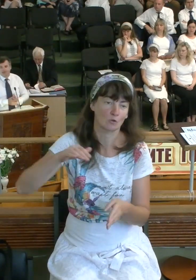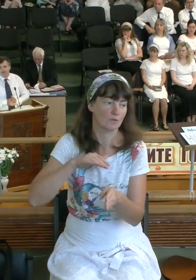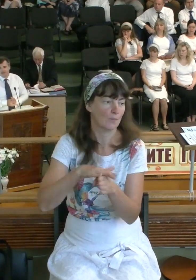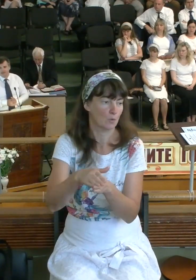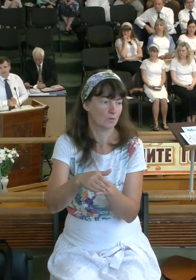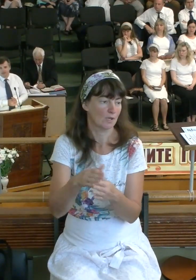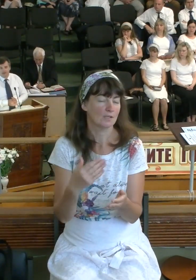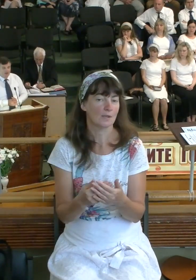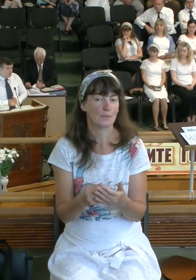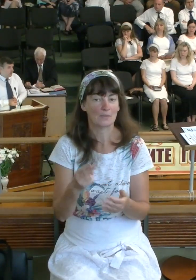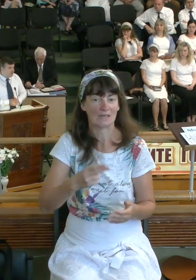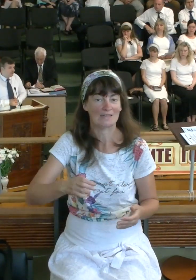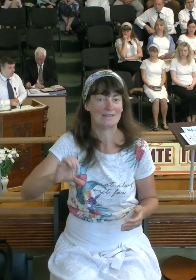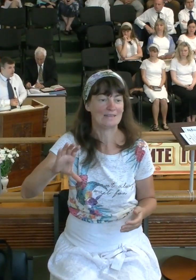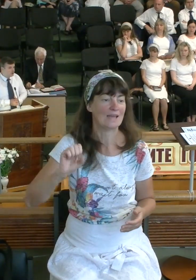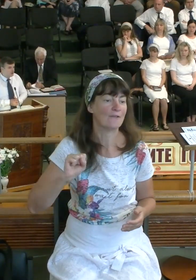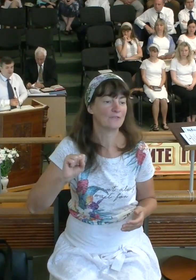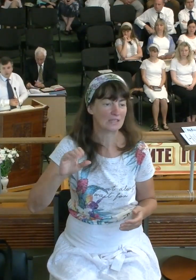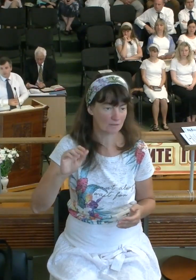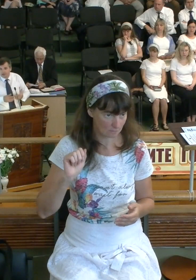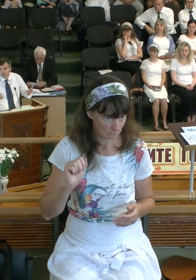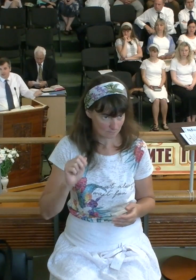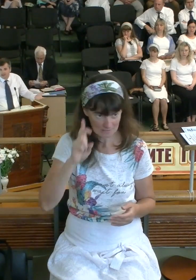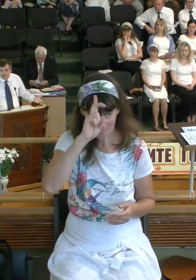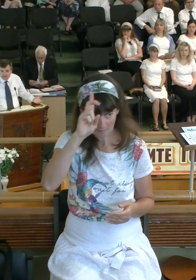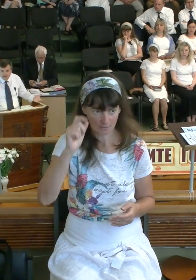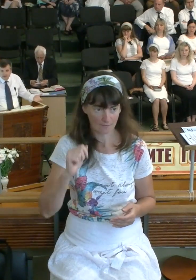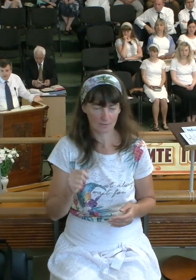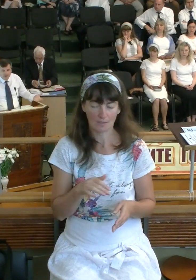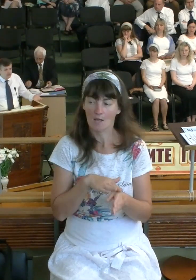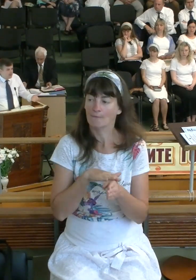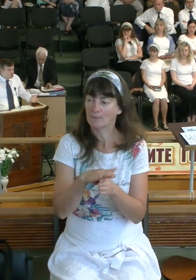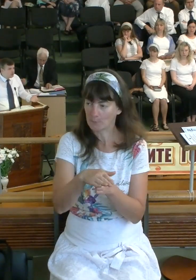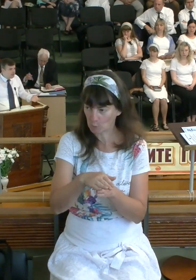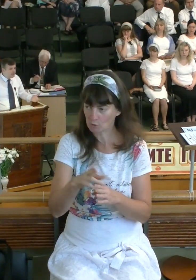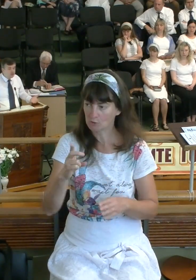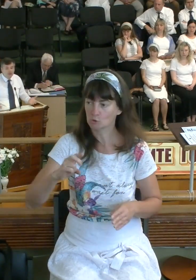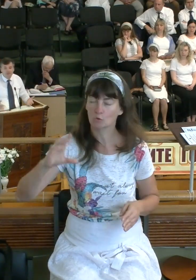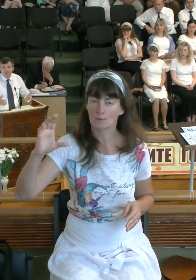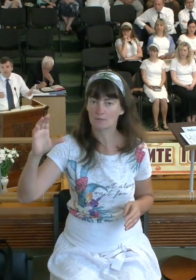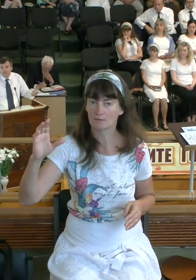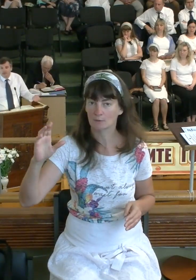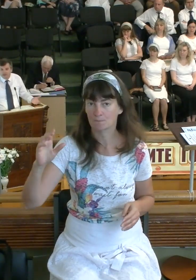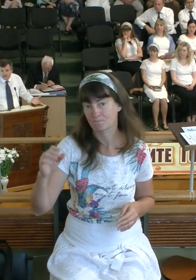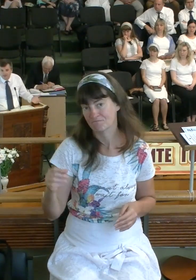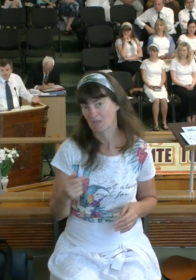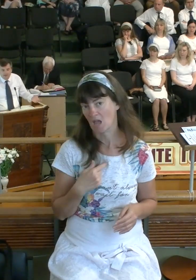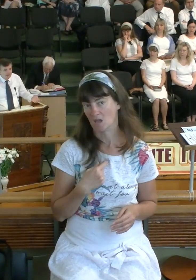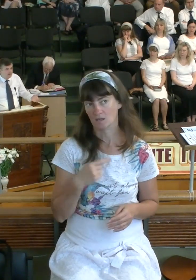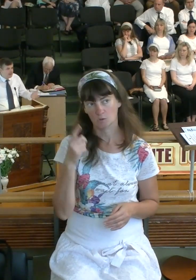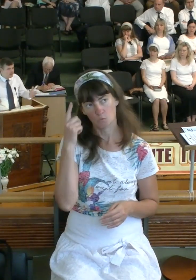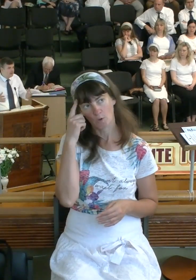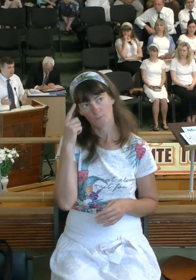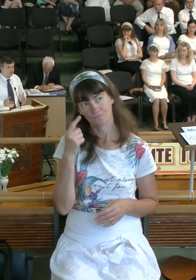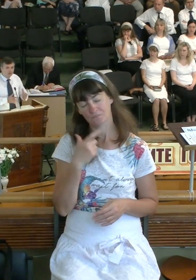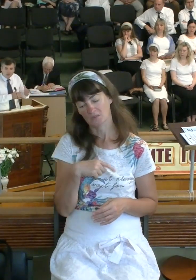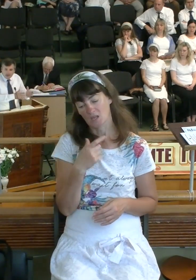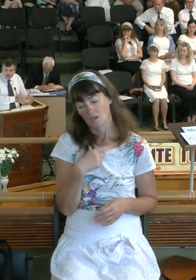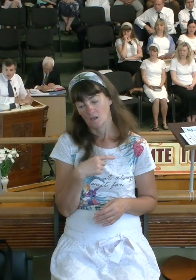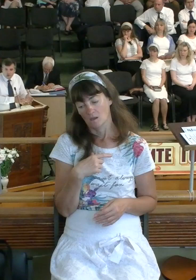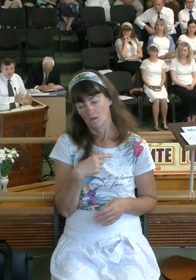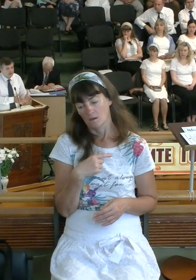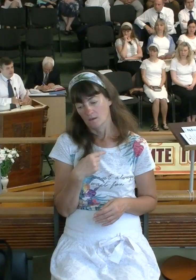они обладали этой силой. Но я всего лишь вот прихожанин церкви. Я, может быть, ничем не приметный. И я где-то